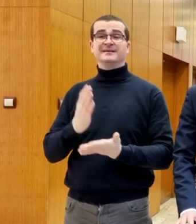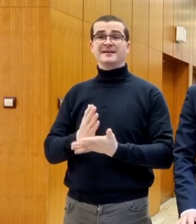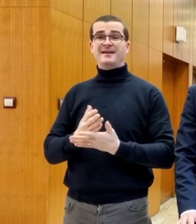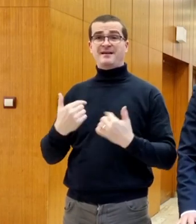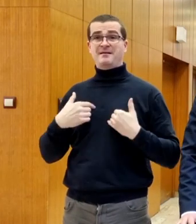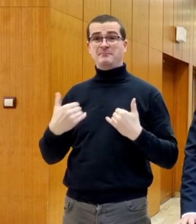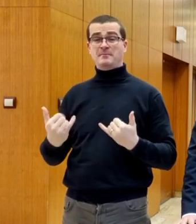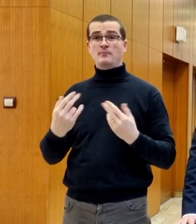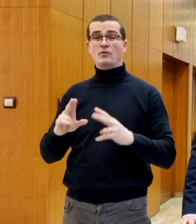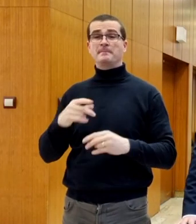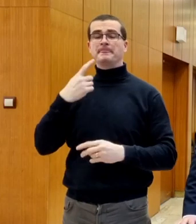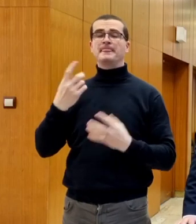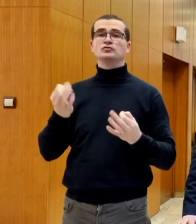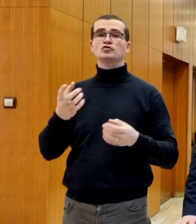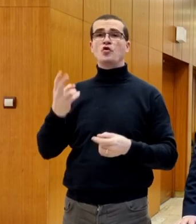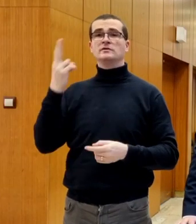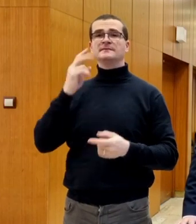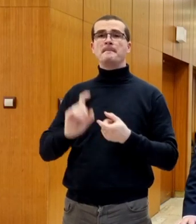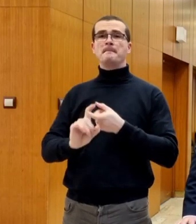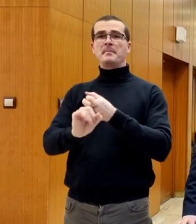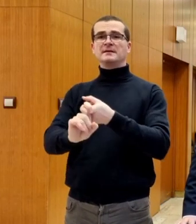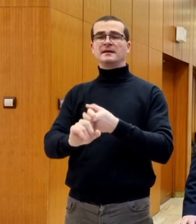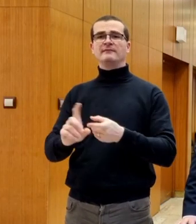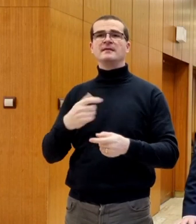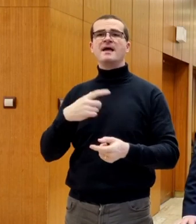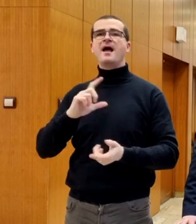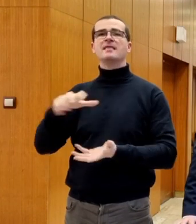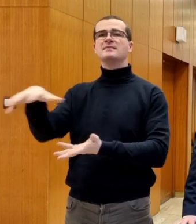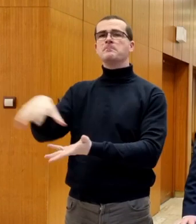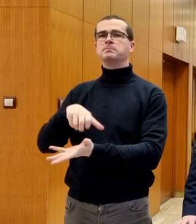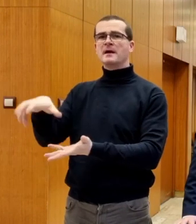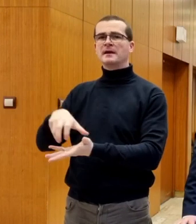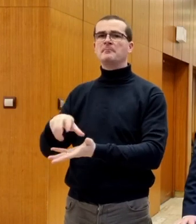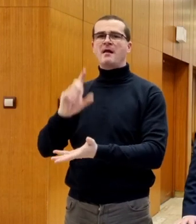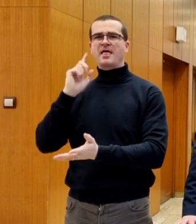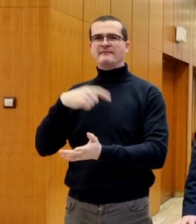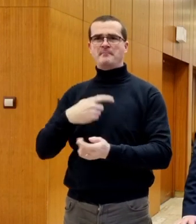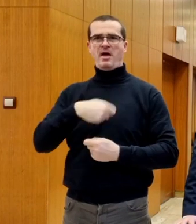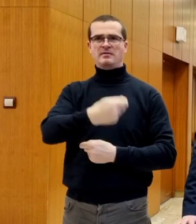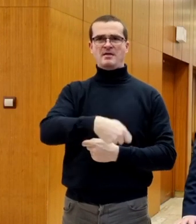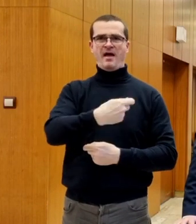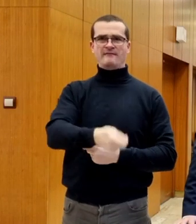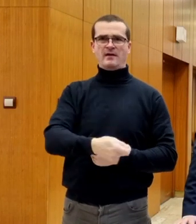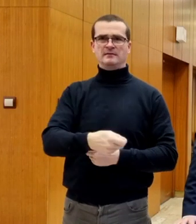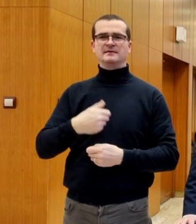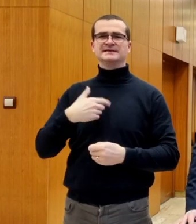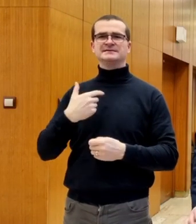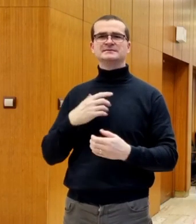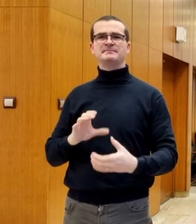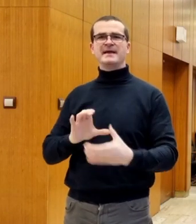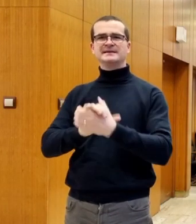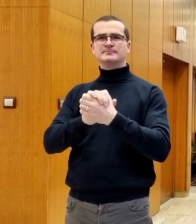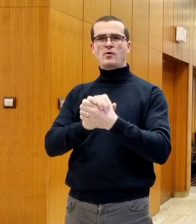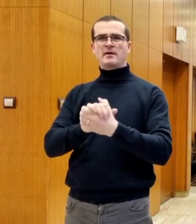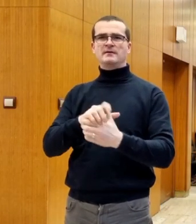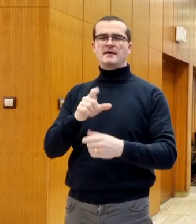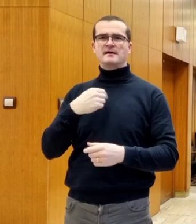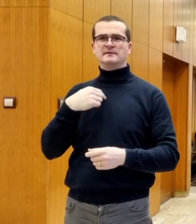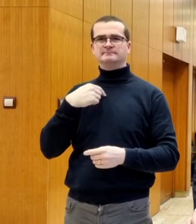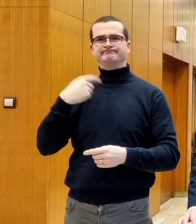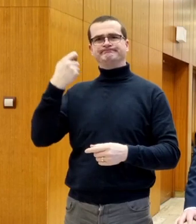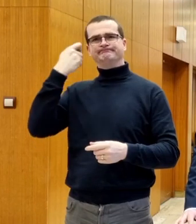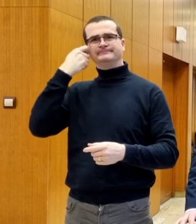teda vyjadriť, čo to znamená partnerstvo, nie je to o tom, že iba berieme, ale aj vieme dávať. Že sme spojencom, ktorý si